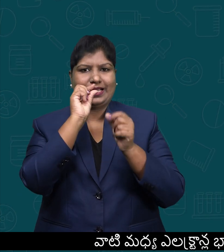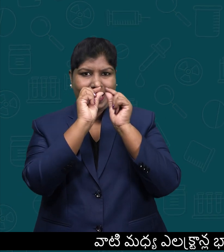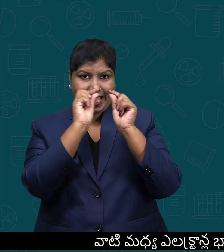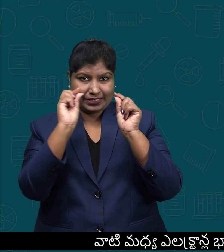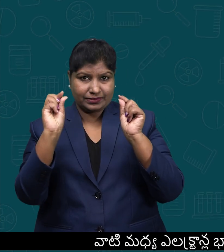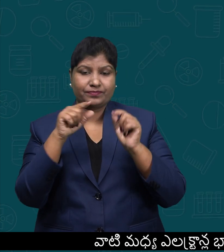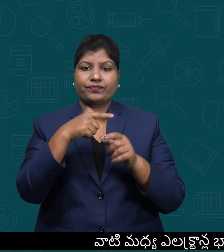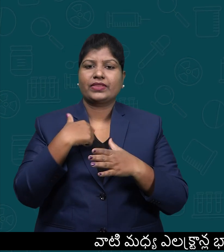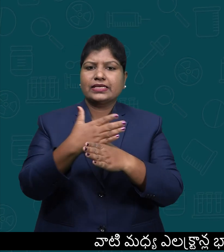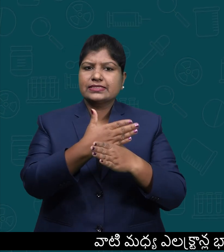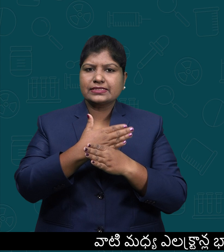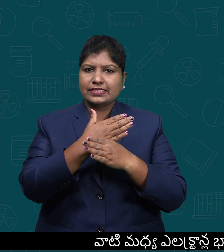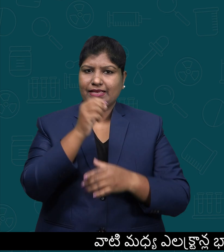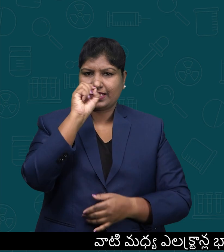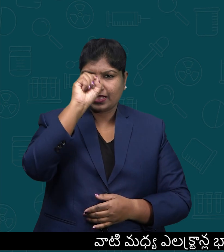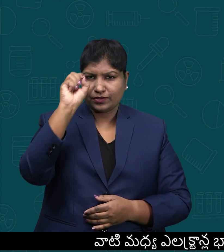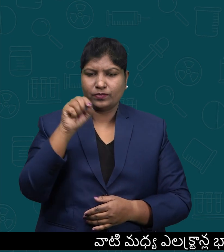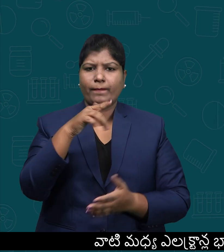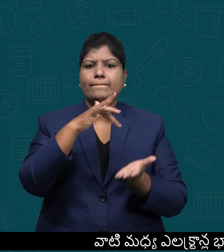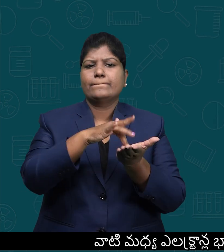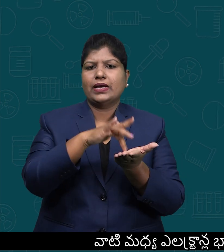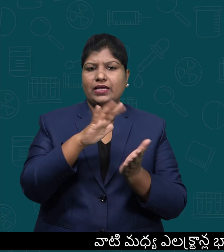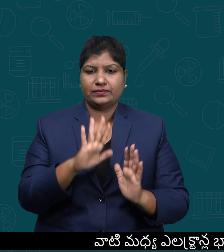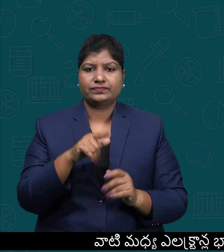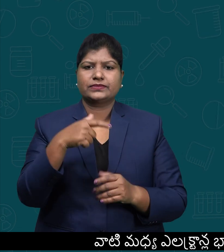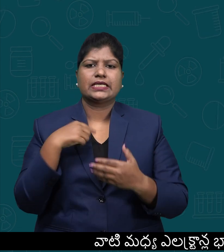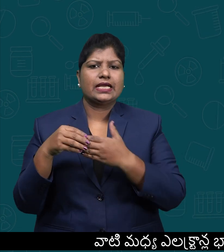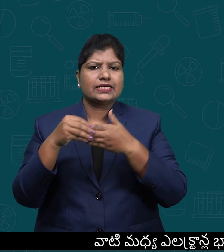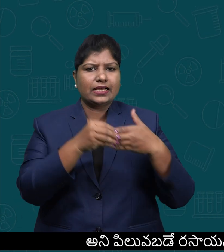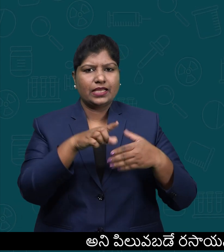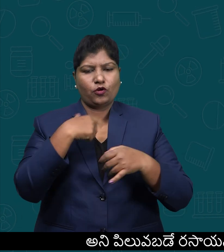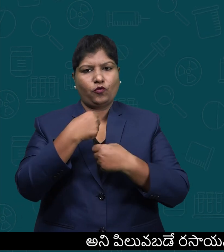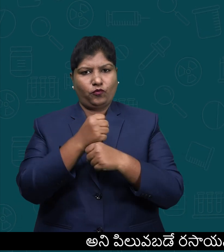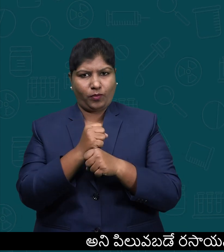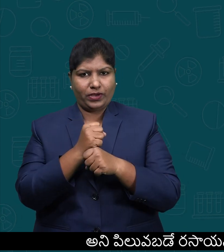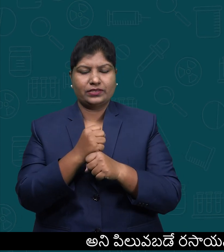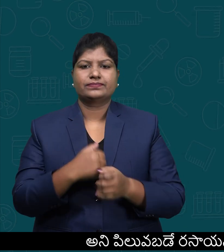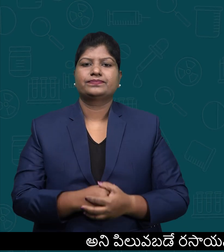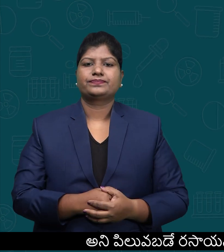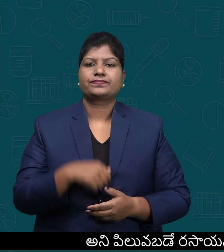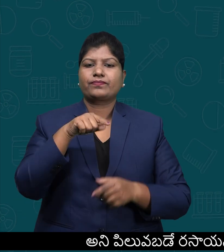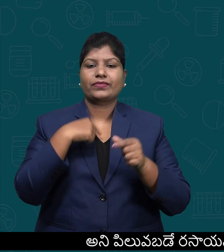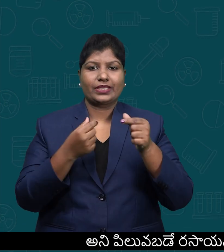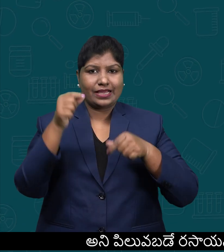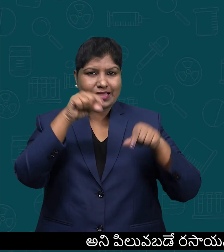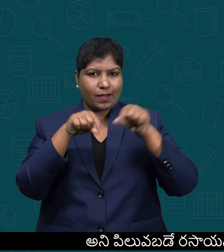మధ్య ఎలక్ట్రాన్ల భాగస్వామ్యం సమయోజనీయ బంధం అని పిలువబడే రసాయన బంధం